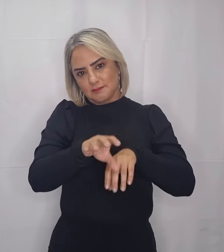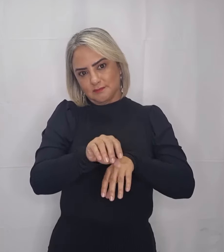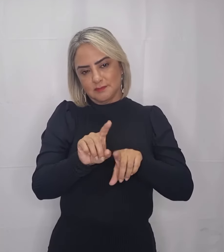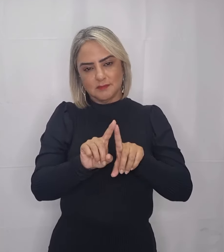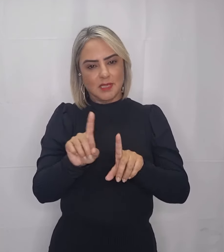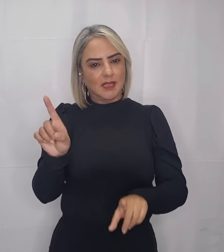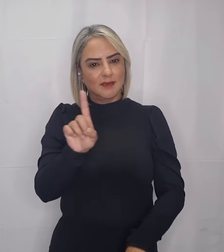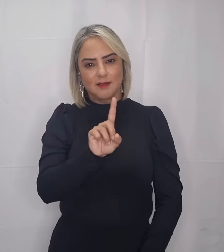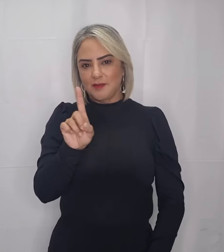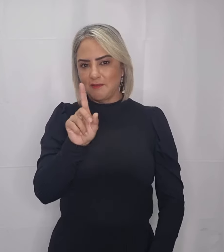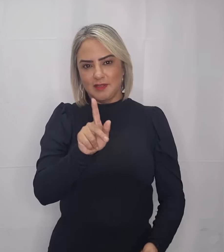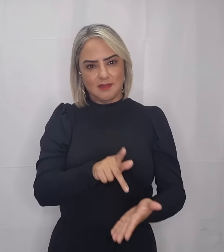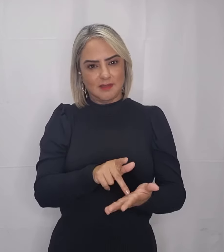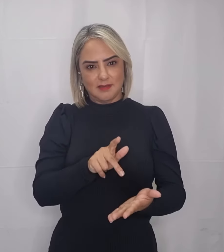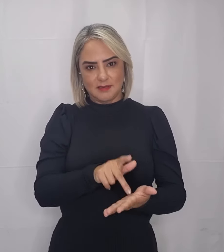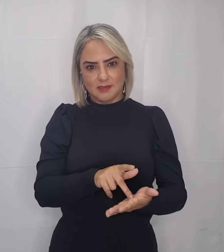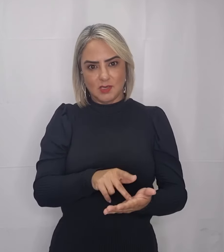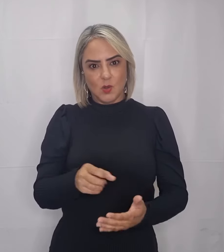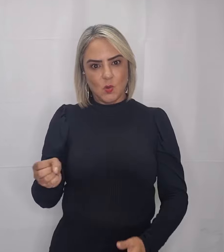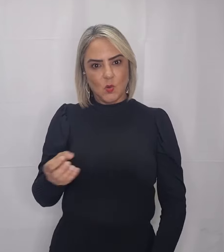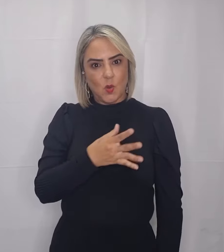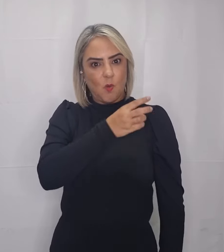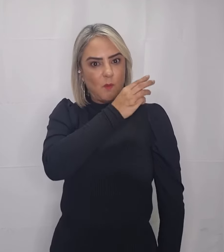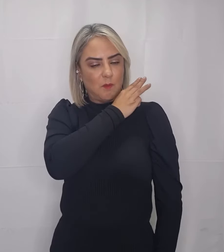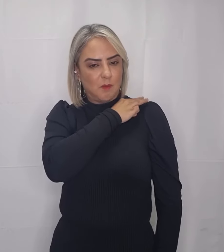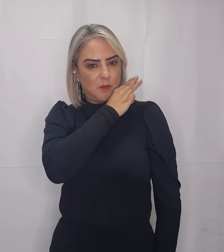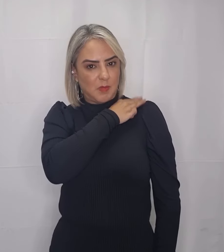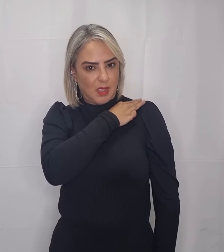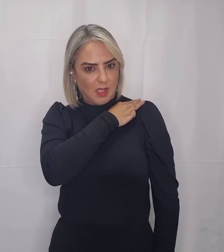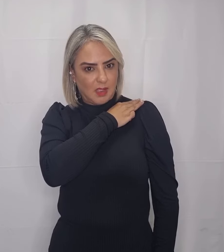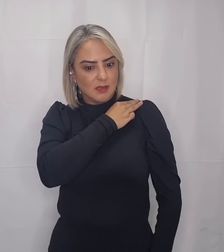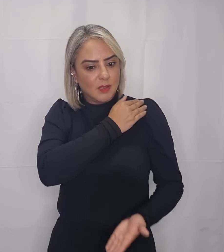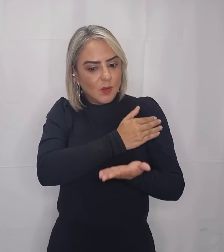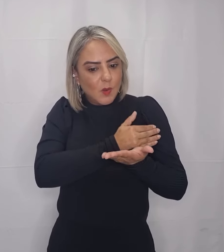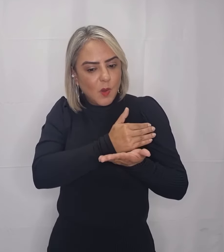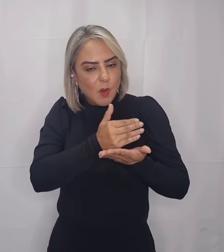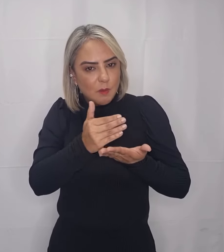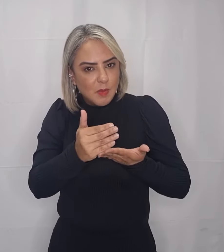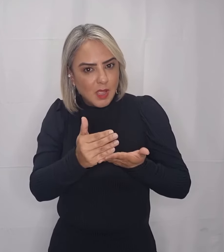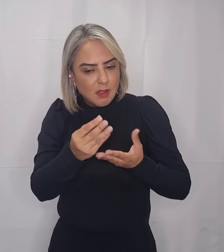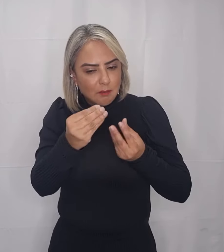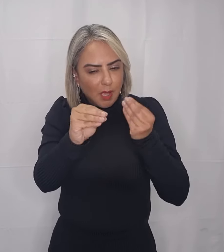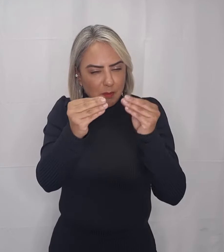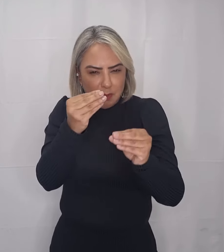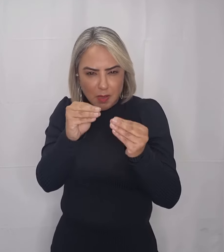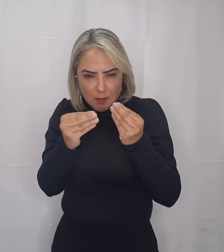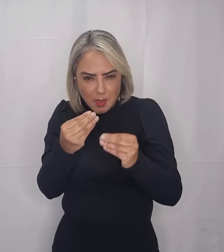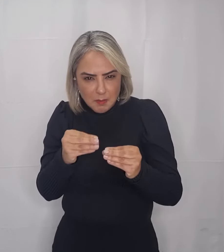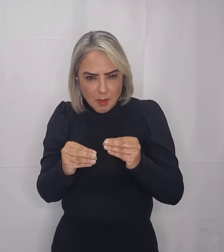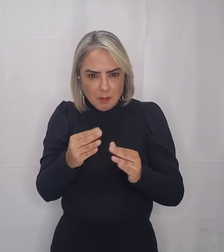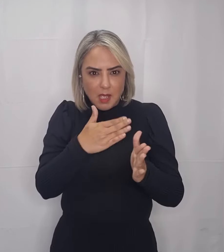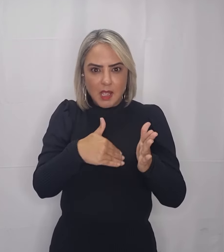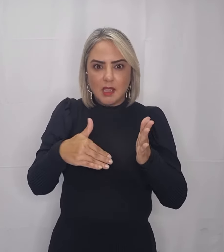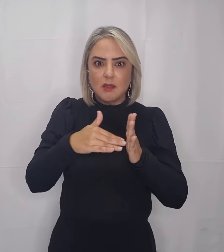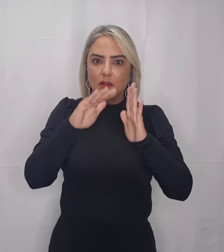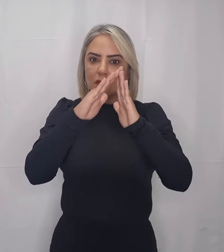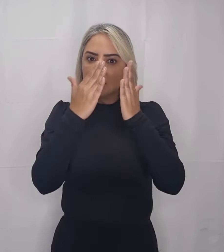assim. O novo ensino médio, que começa a ser implementado em todas as escolas brasileiras